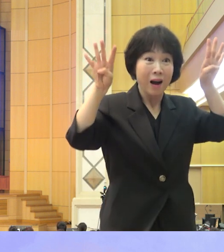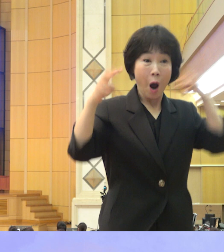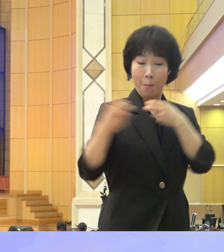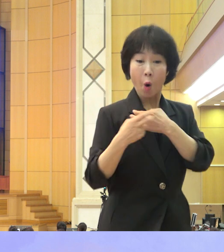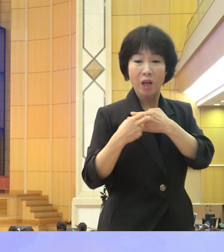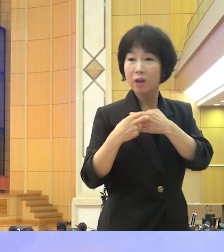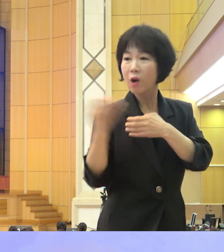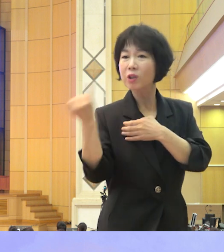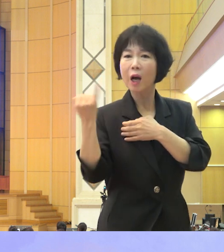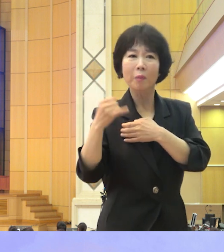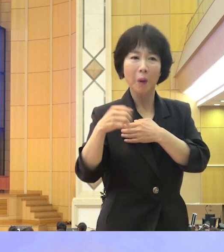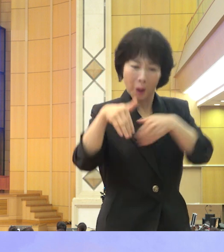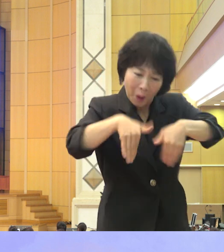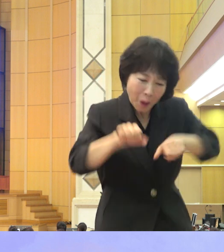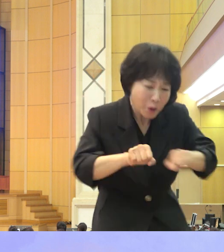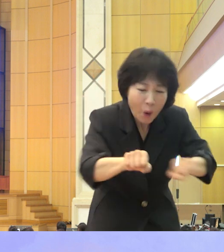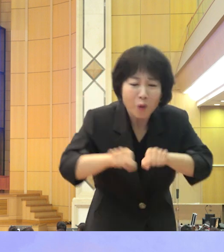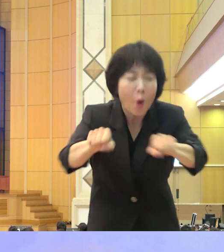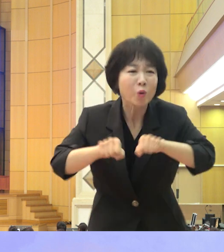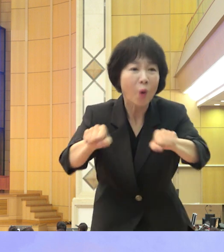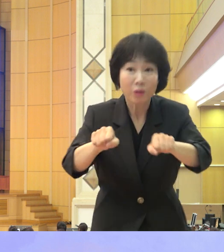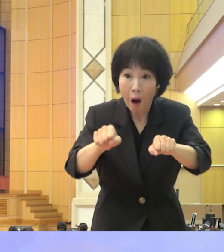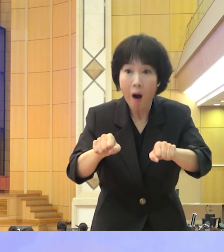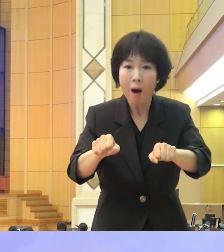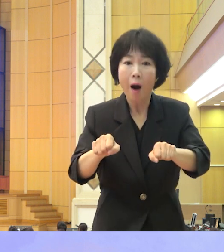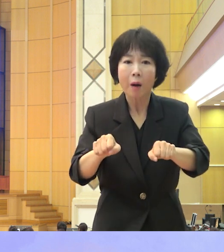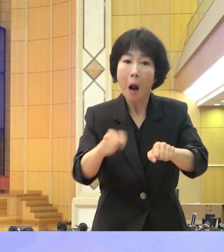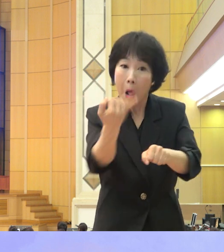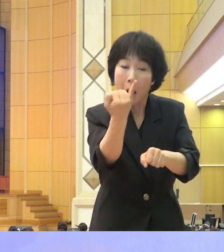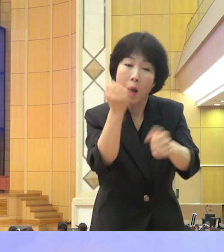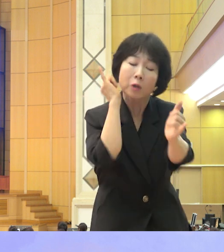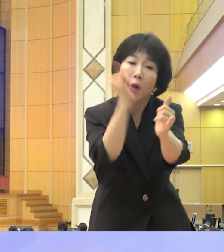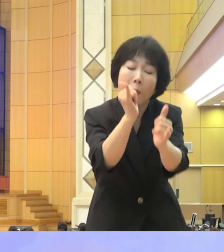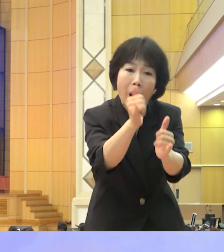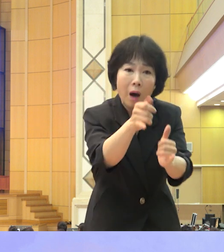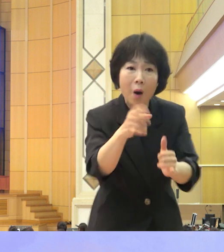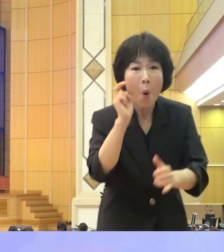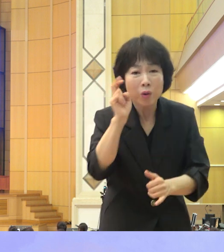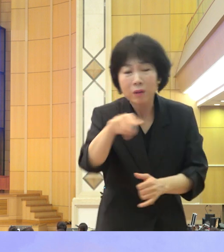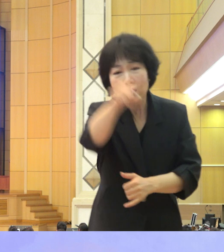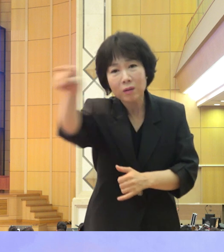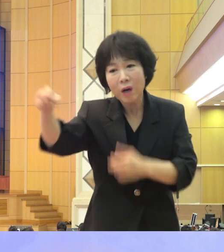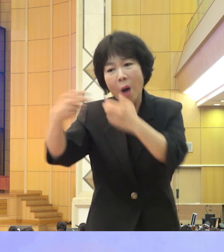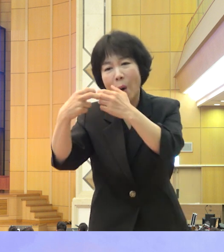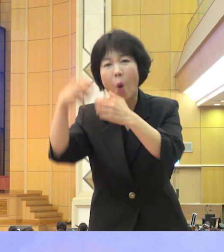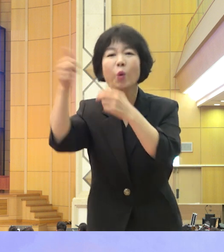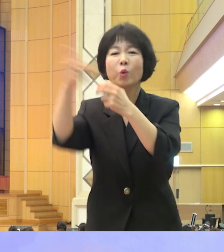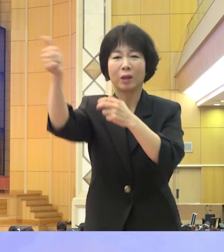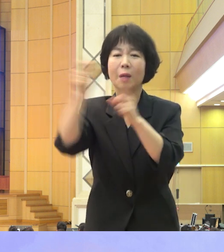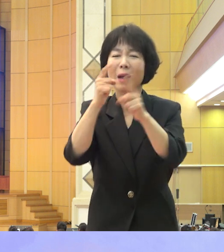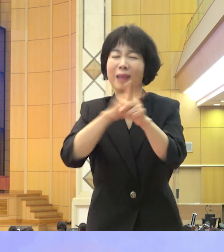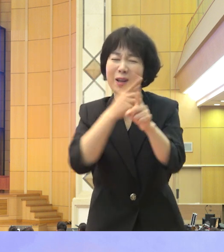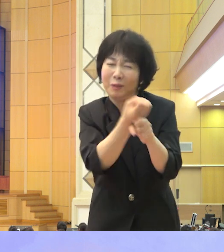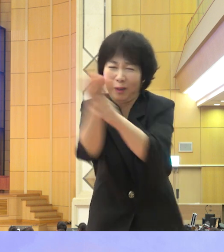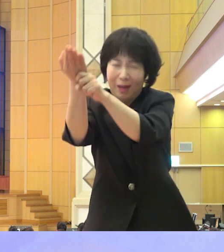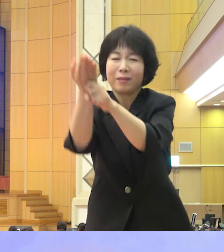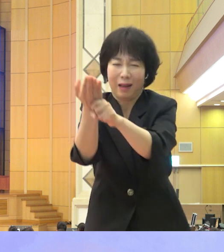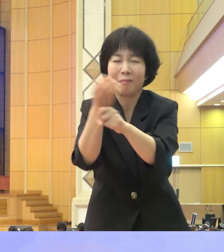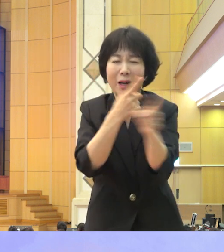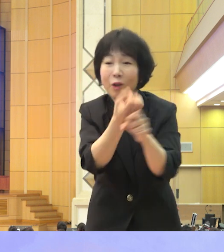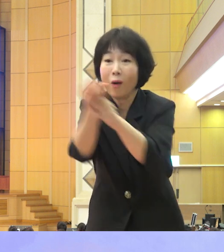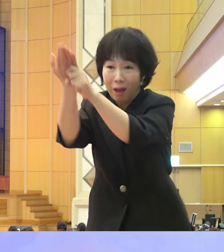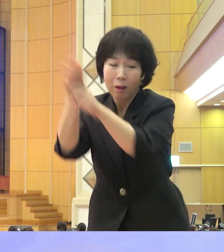그분한테 제가 전화를 걸어서 얘기했어요. 혹시라도 그 교수님에게 좀 말해서 우리